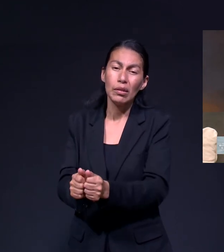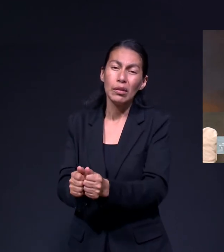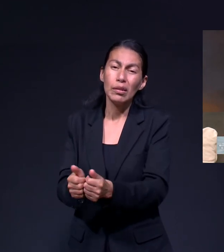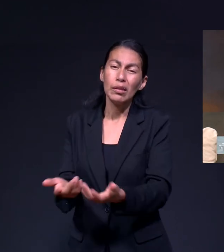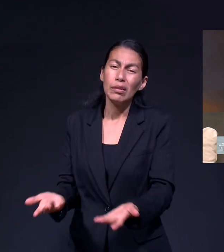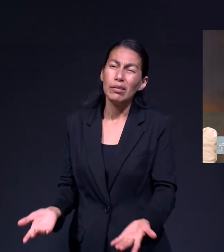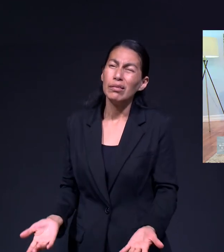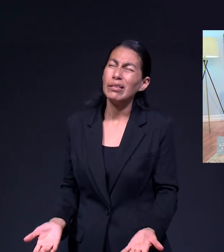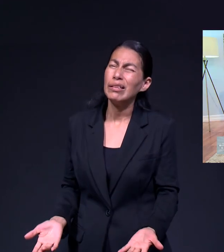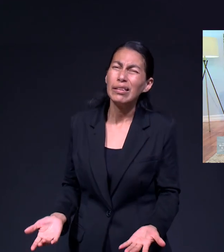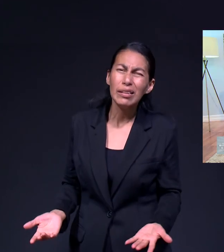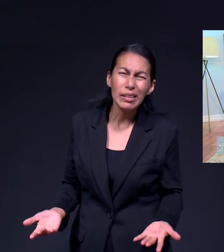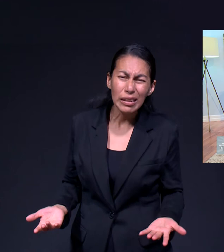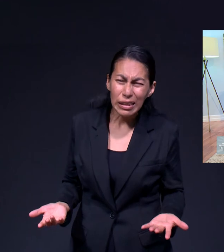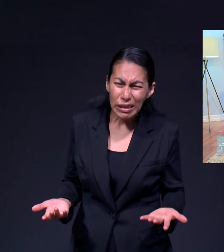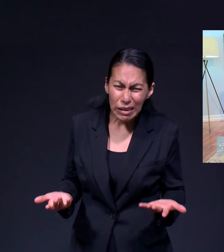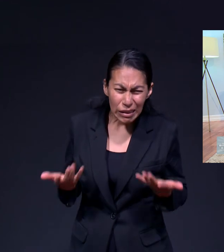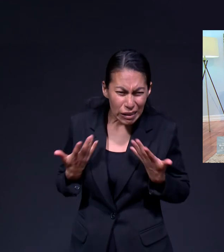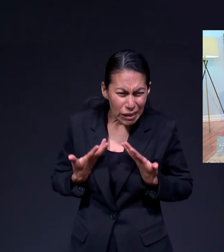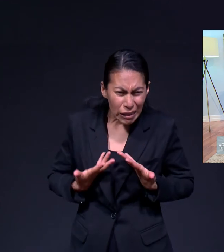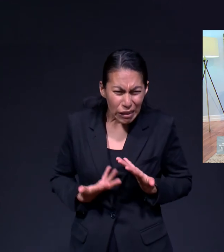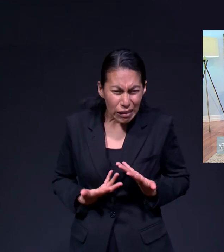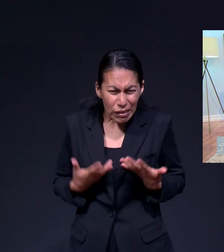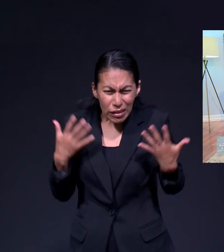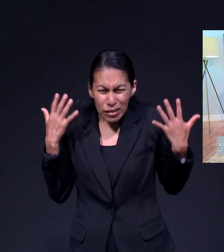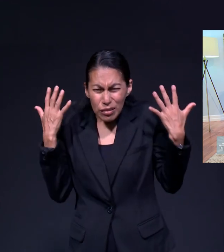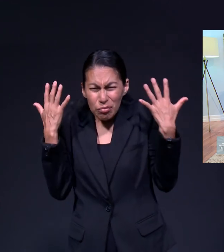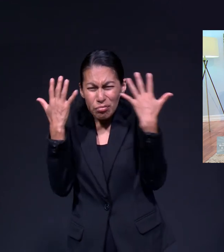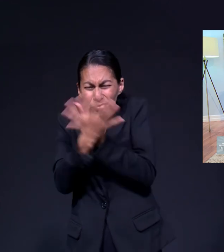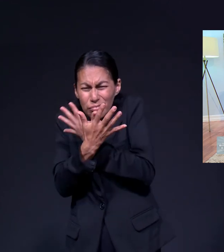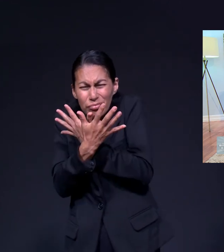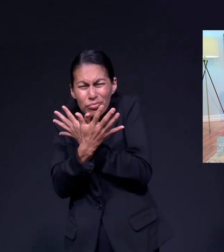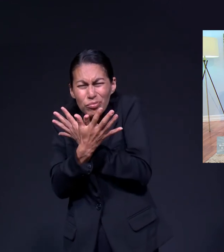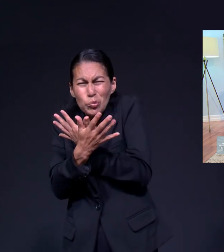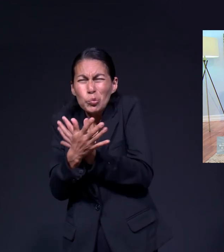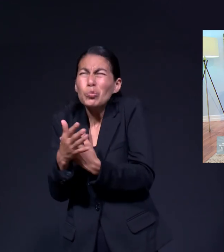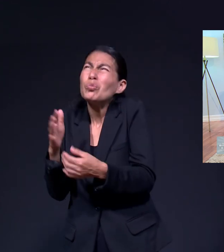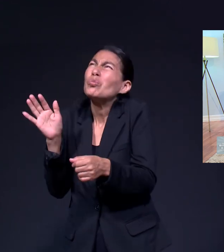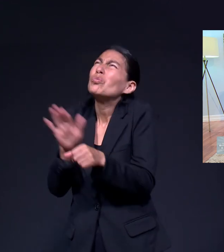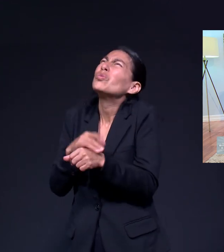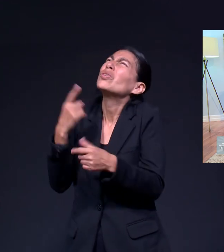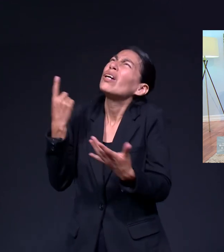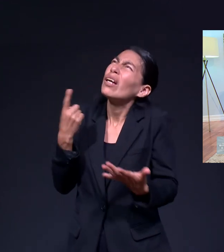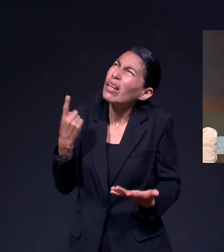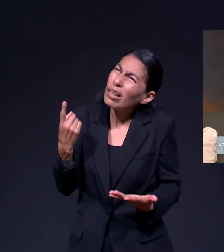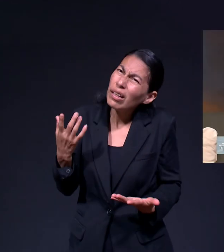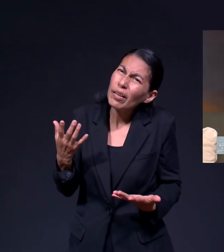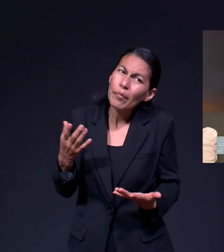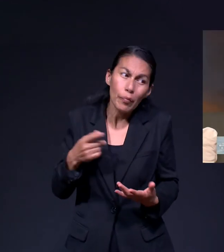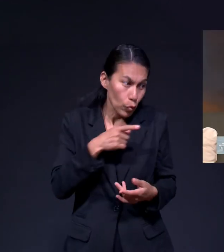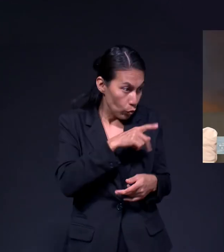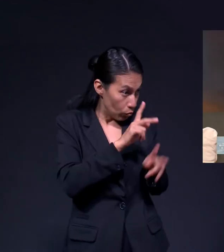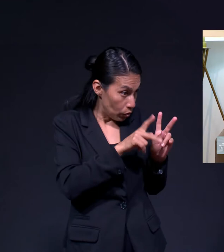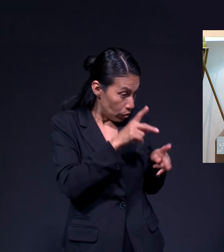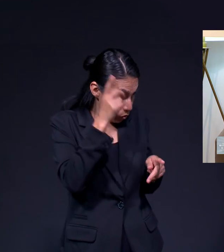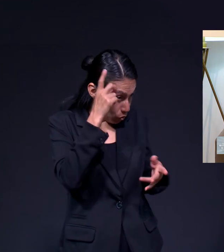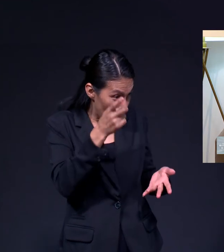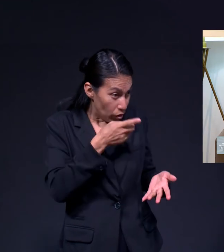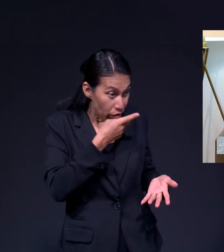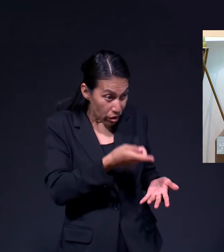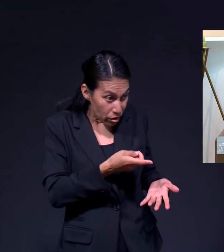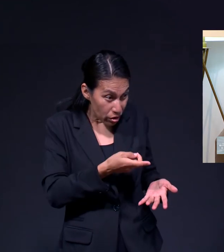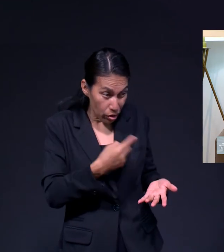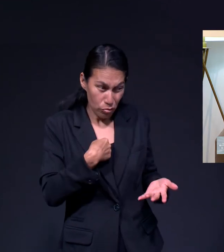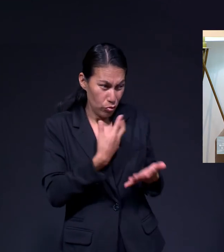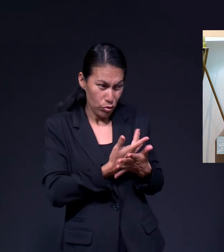nada más y ahí tengo que admitir que ya dije por qué por qué por qué ya tú no